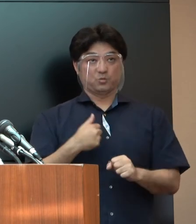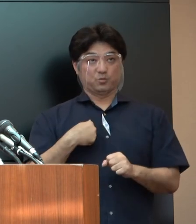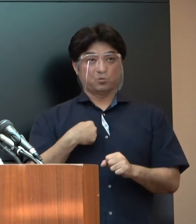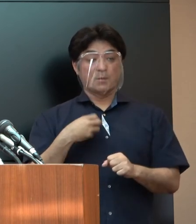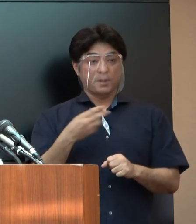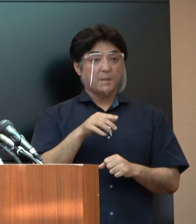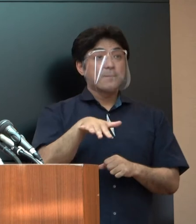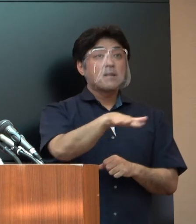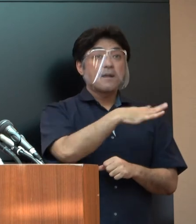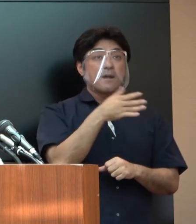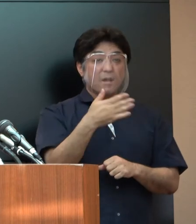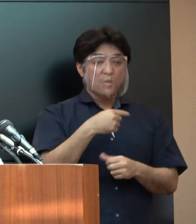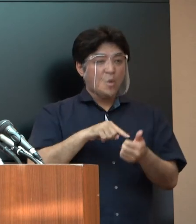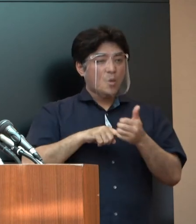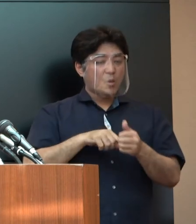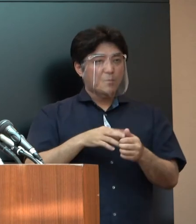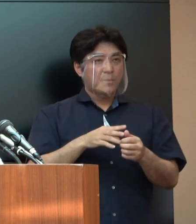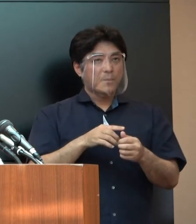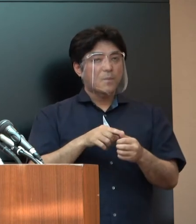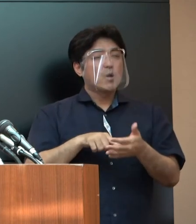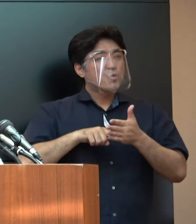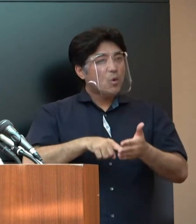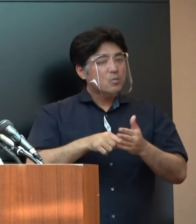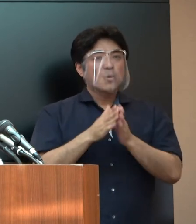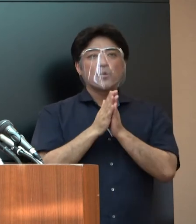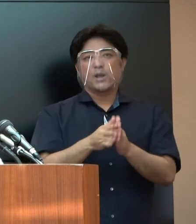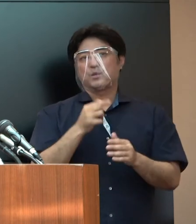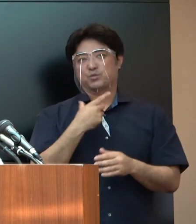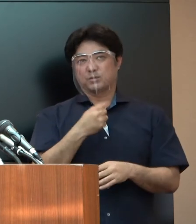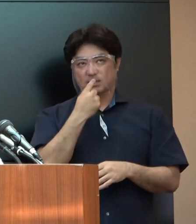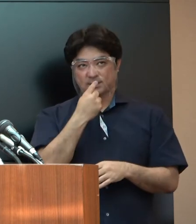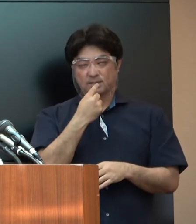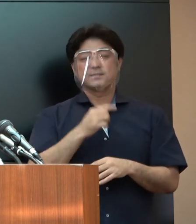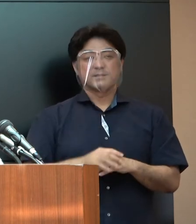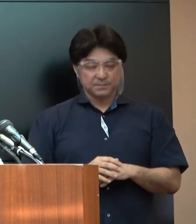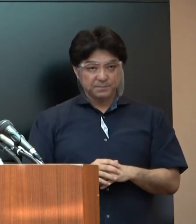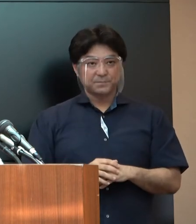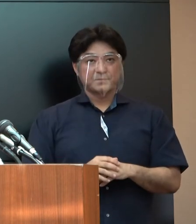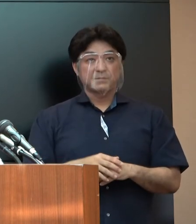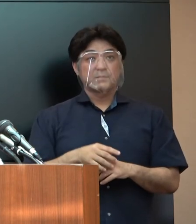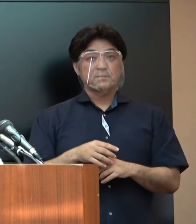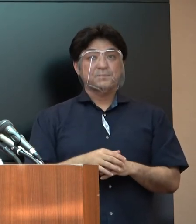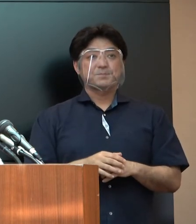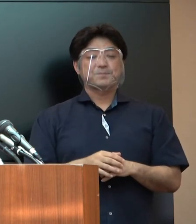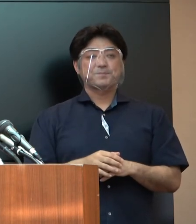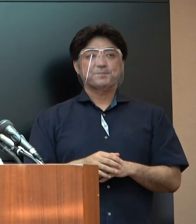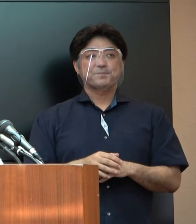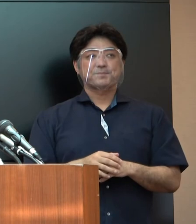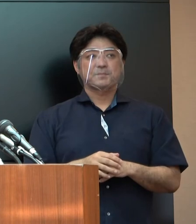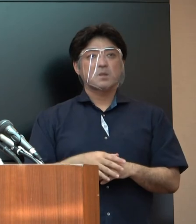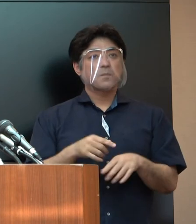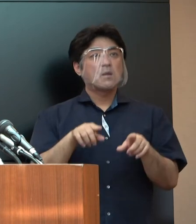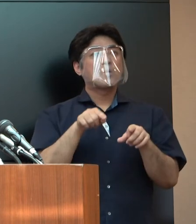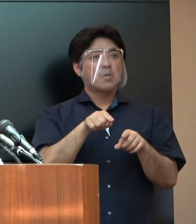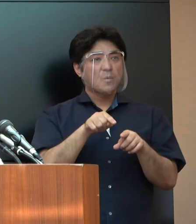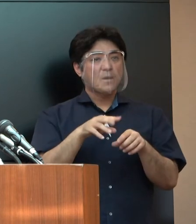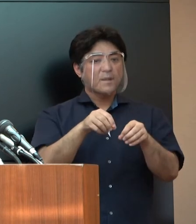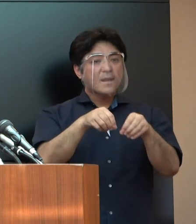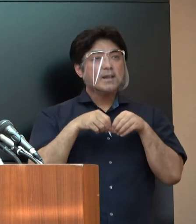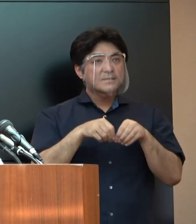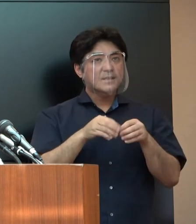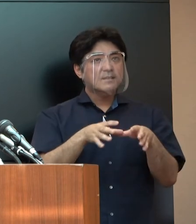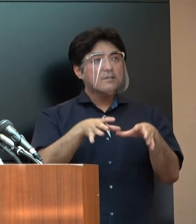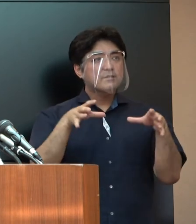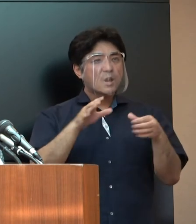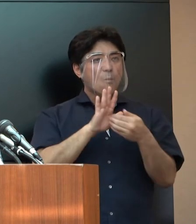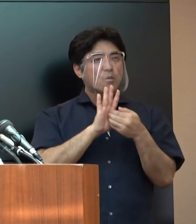り行っていくということでもありますので、そういう、まあ、努力などもしっかりお願いをしながら一緒に、この感染拡大防止に取り組ん